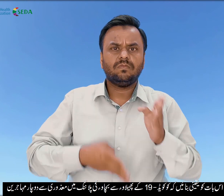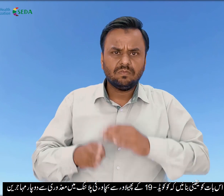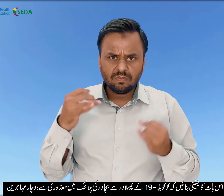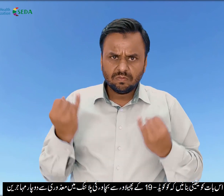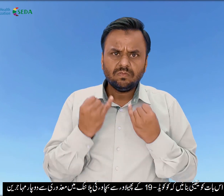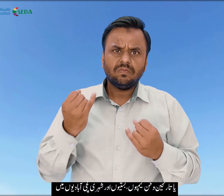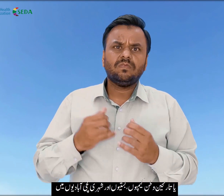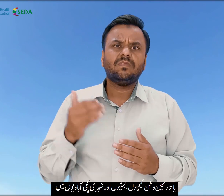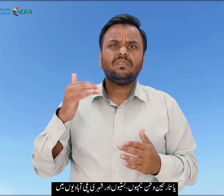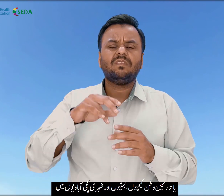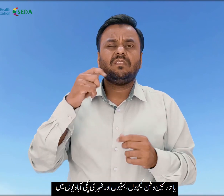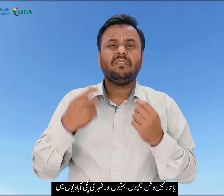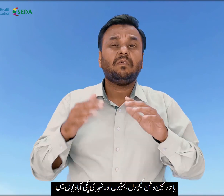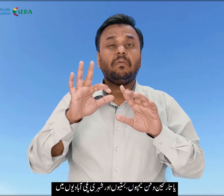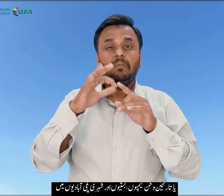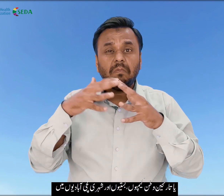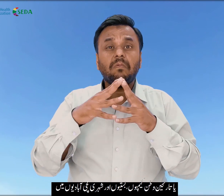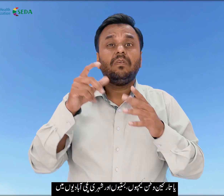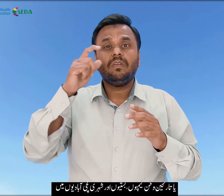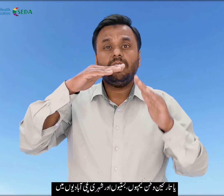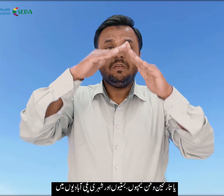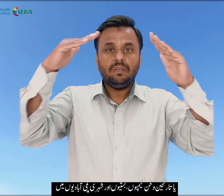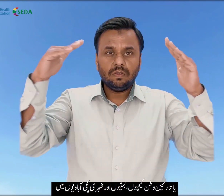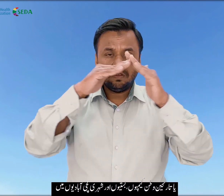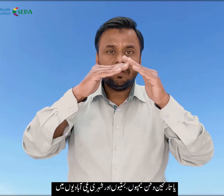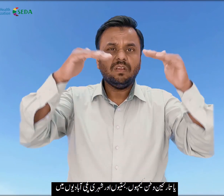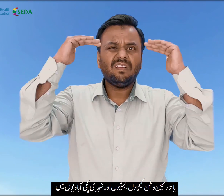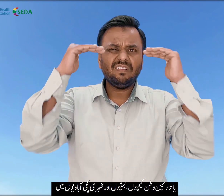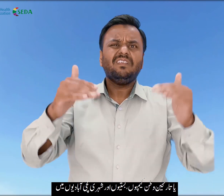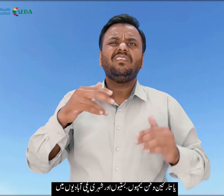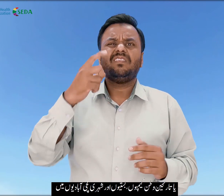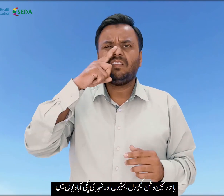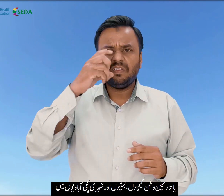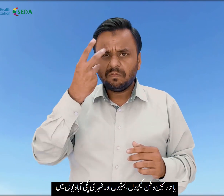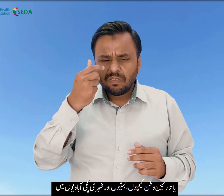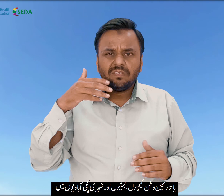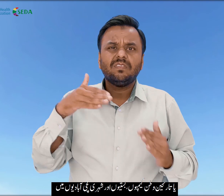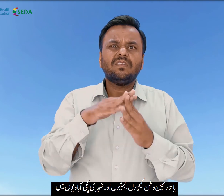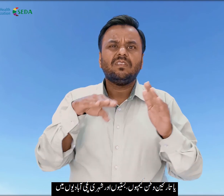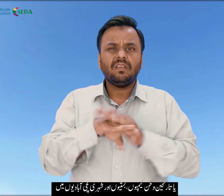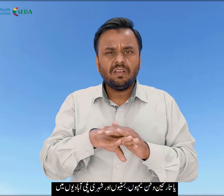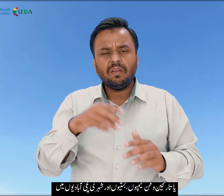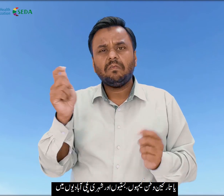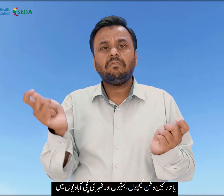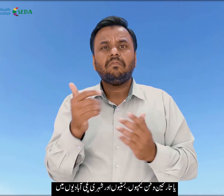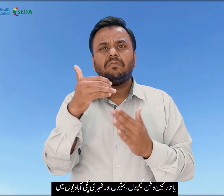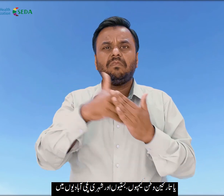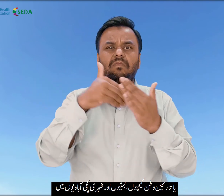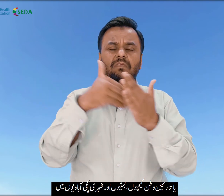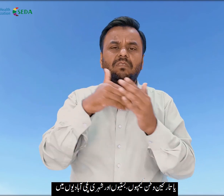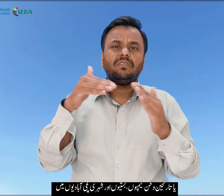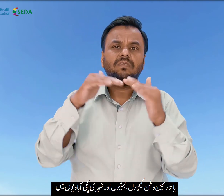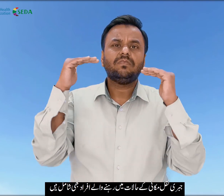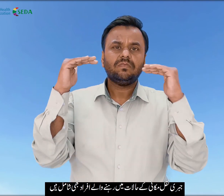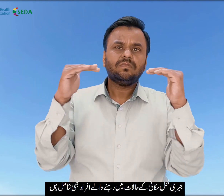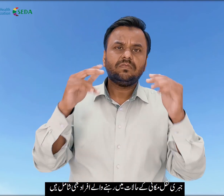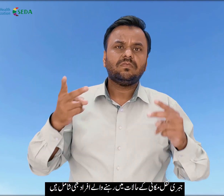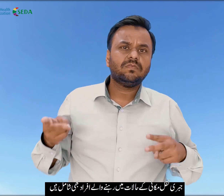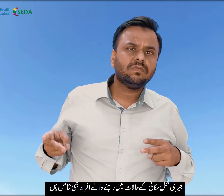مہاجرین یا تارکین وطن کیمپوں، بستیوں اور شہری کچی آبادیوں میں جبری نقل مکانی